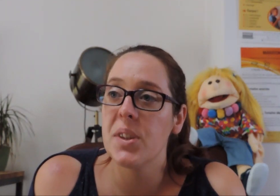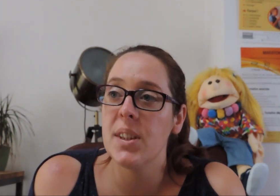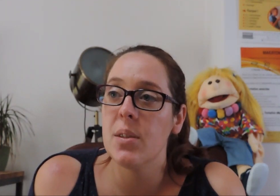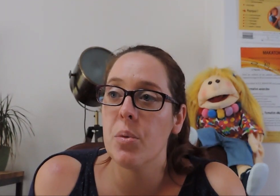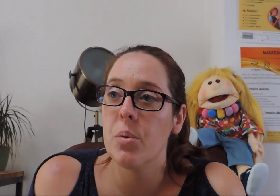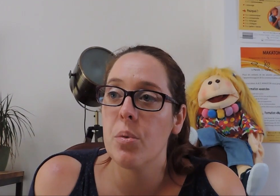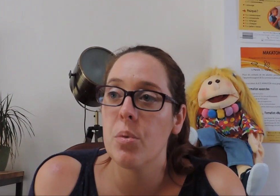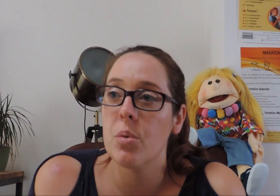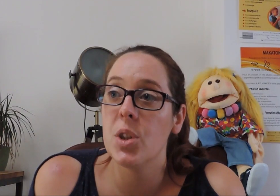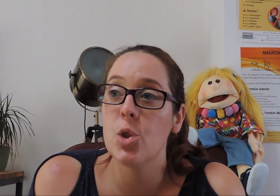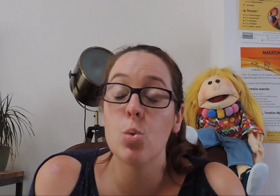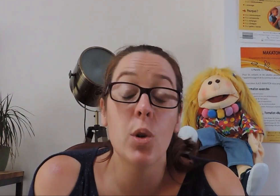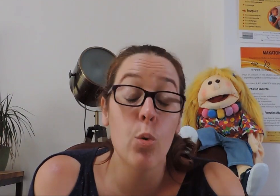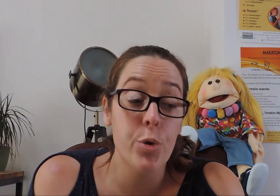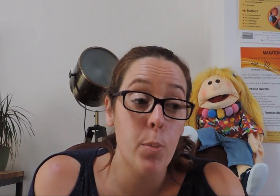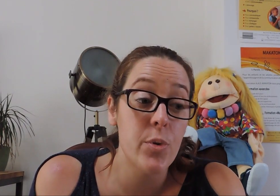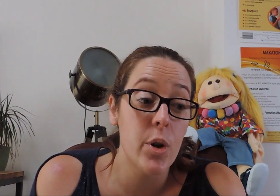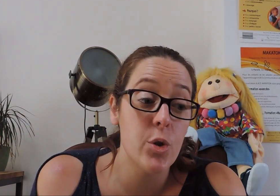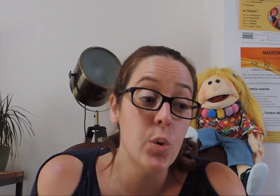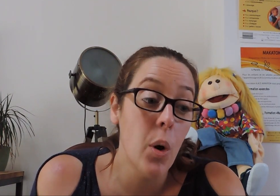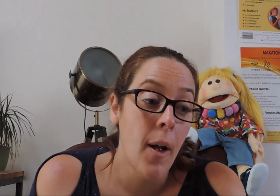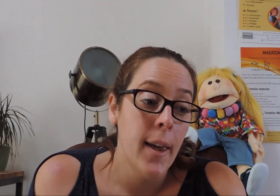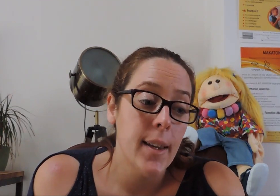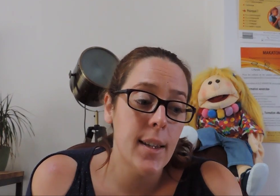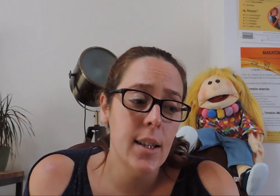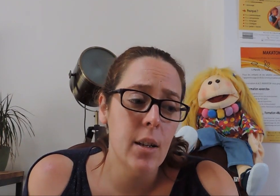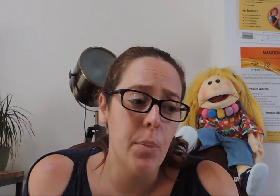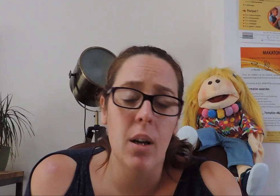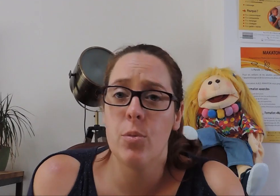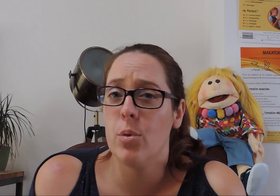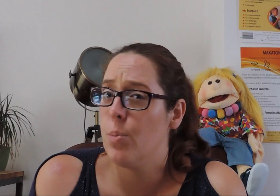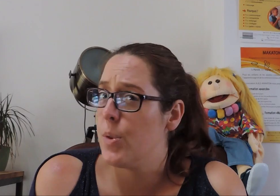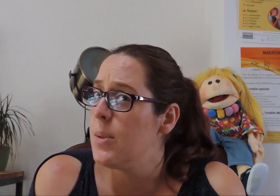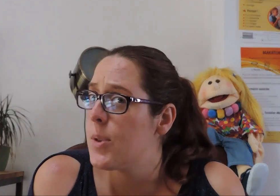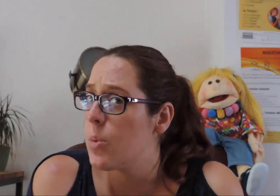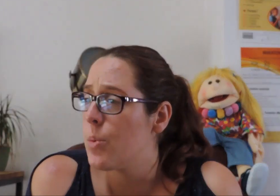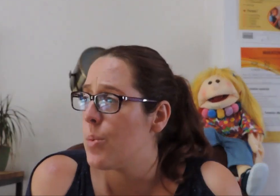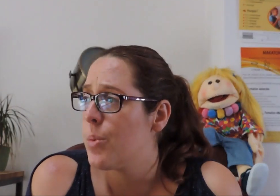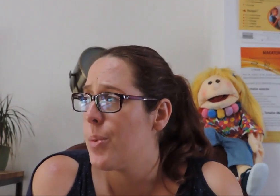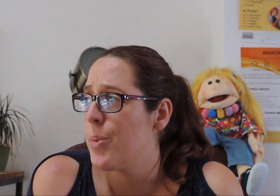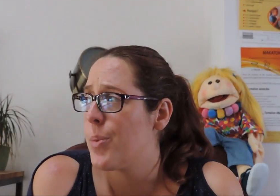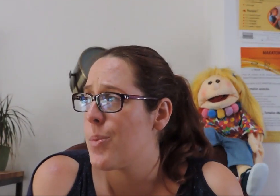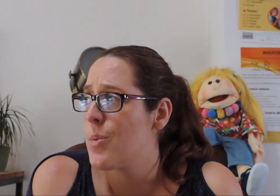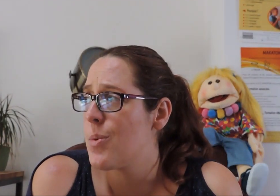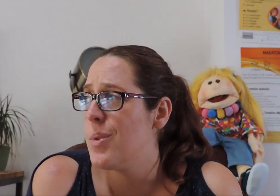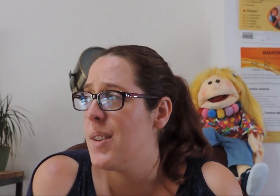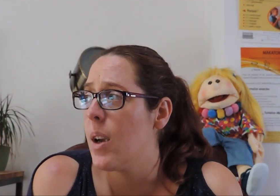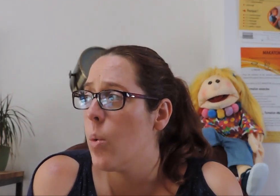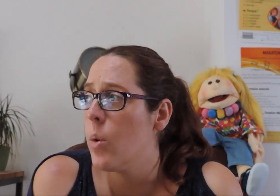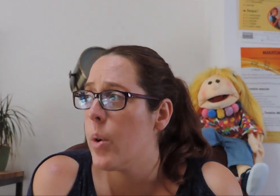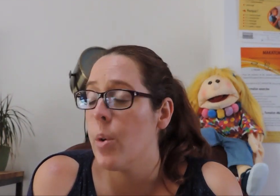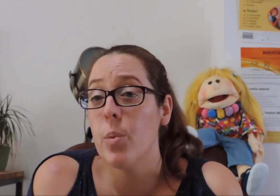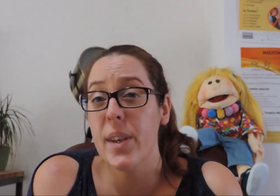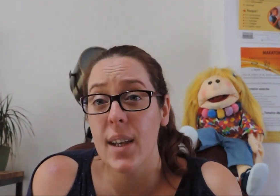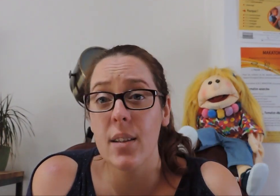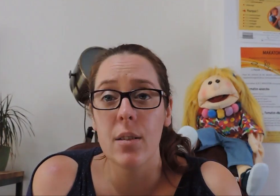qui euh qui se déroulent sur plusieurs jours qui par la mesure du possible sont se déroulent le week-end